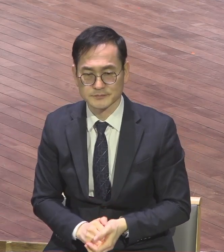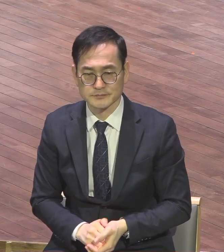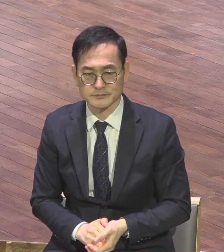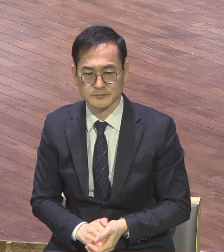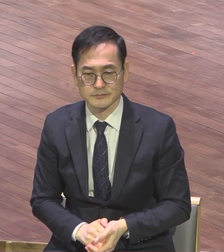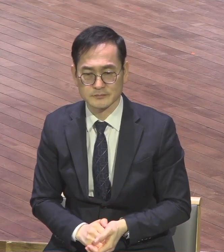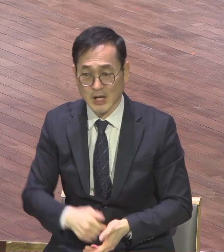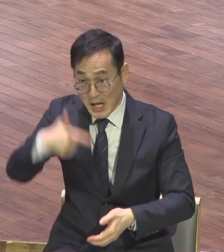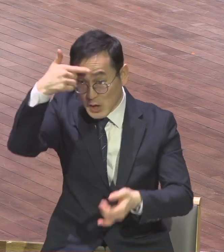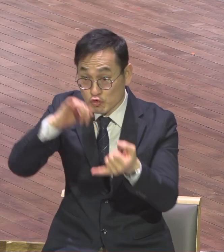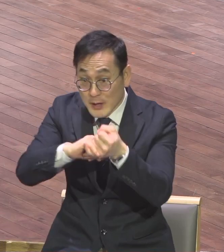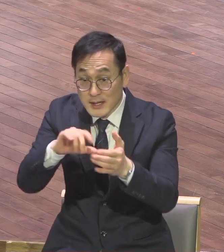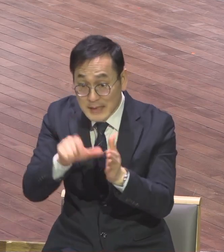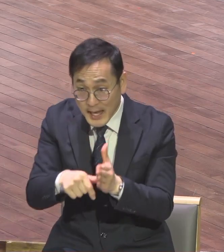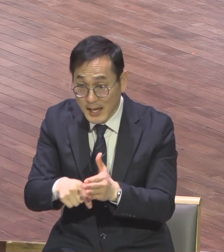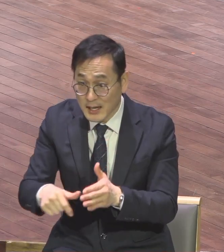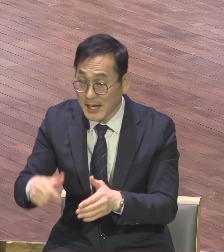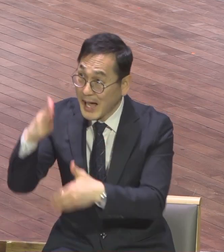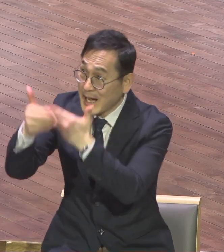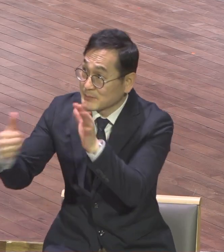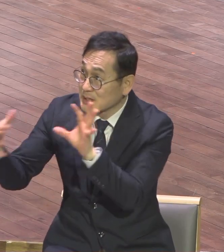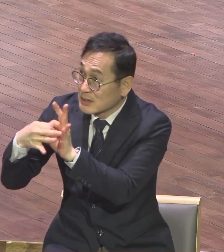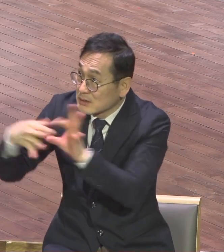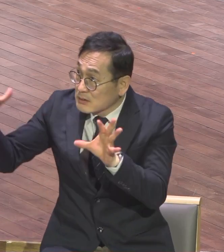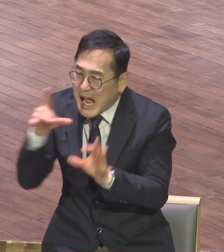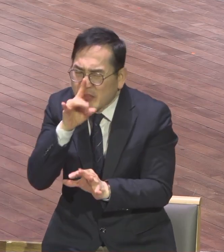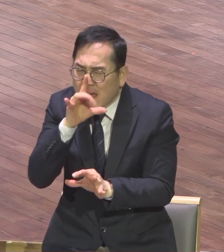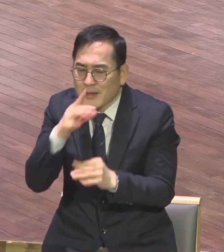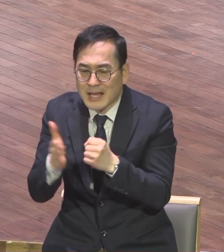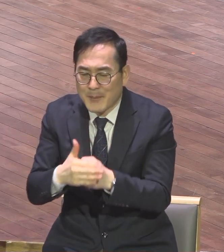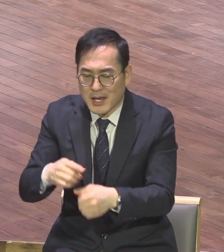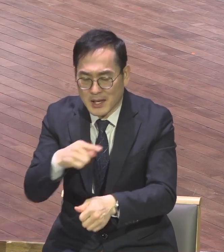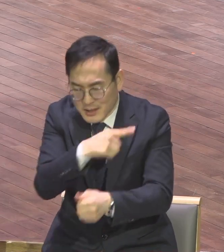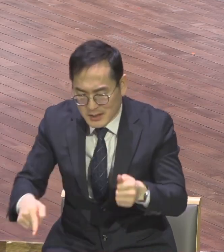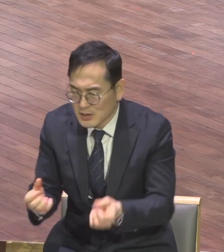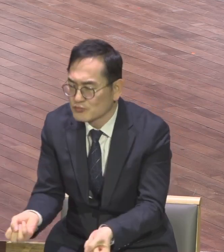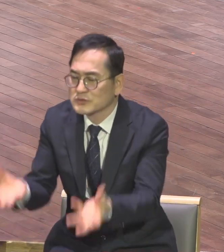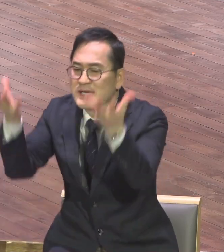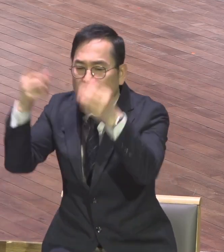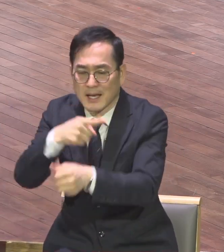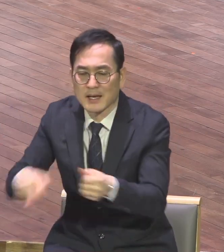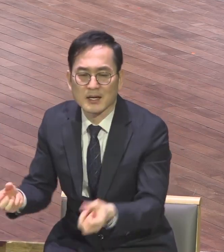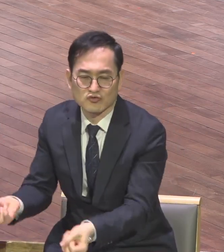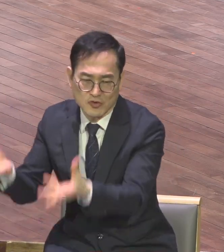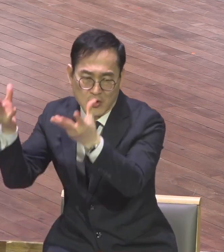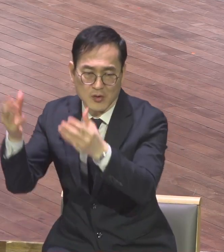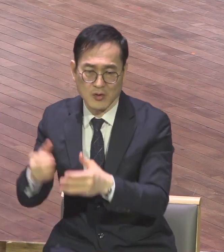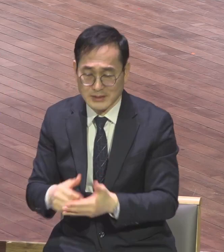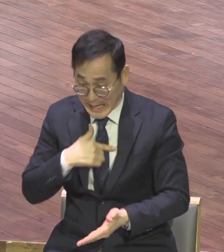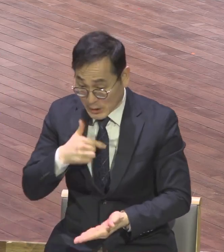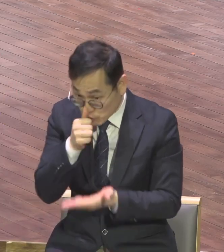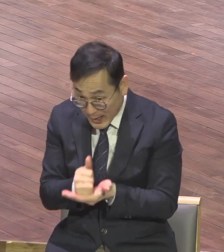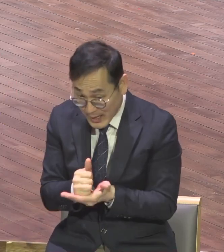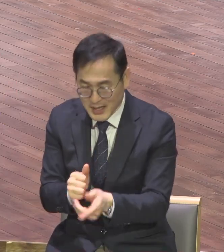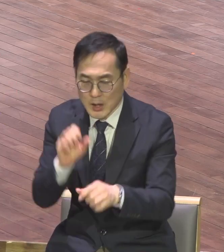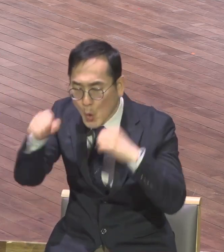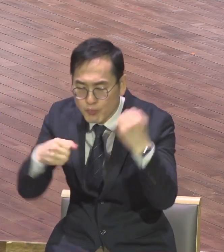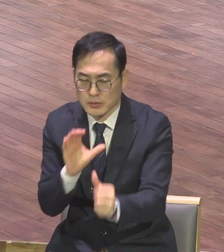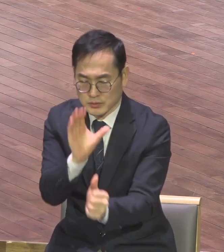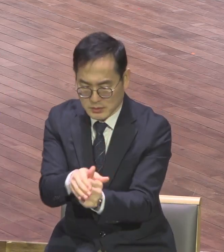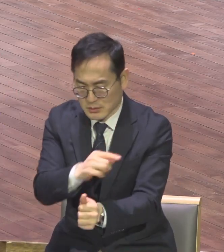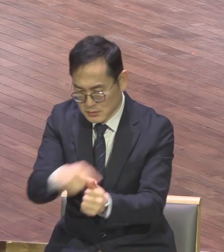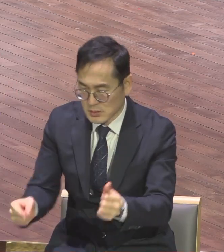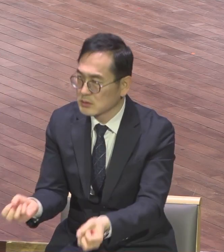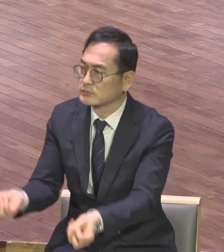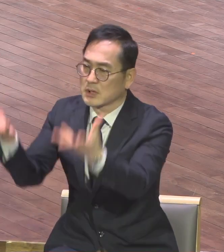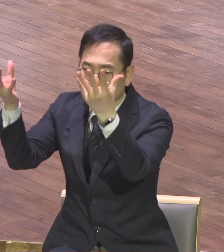반드시 피제사를 드려야만 했습니다. 율법을 지켜야만 했습니다. 지키지 못하니까 예배 때마다 피제사를 드려서 용서를 받아야만 했습니다.